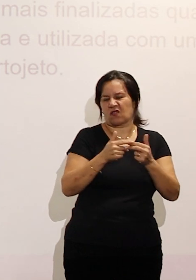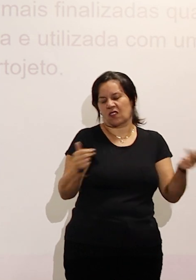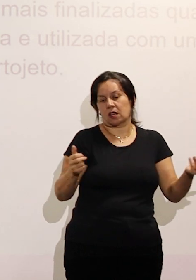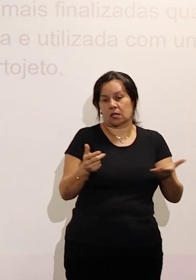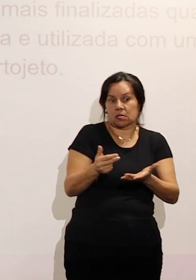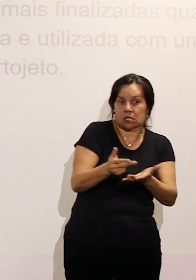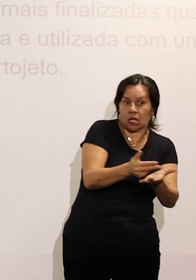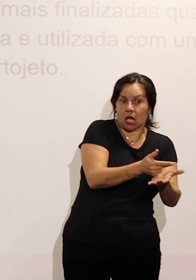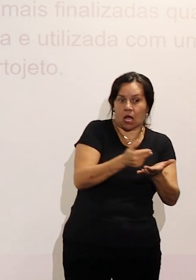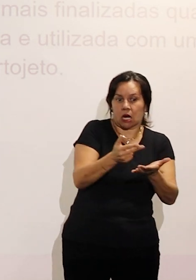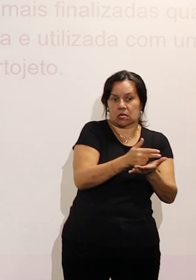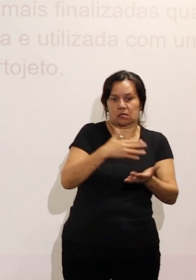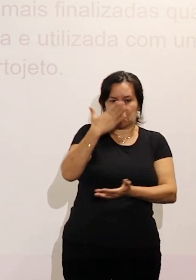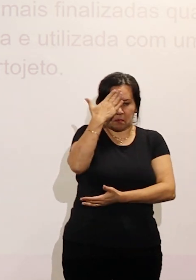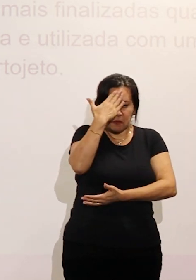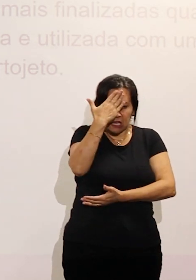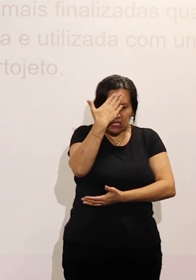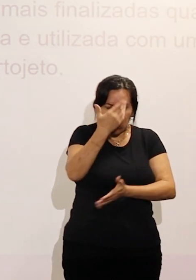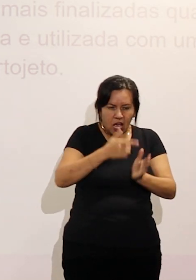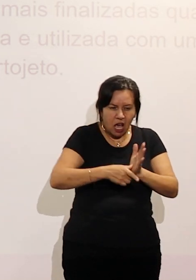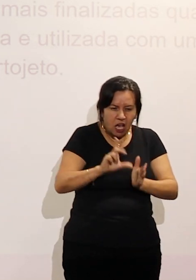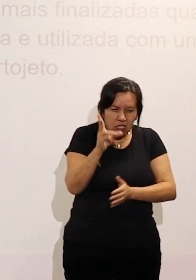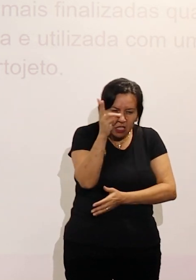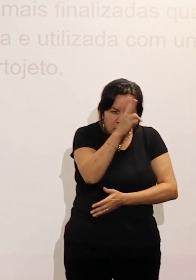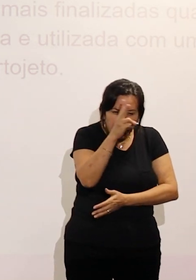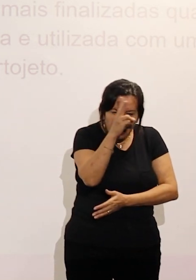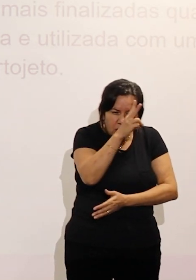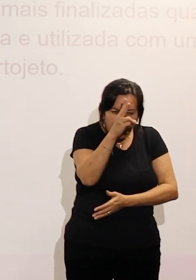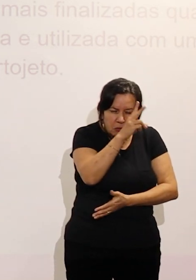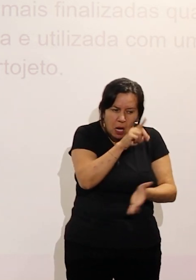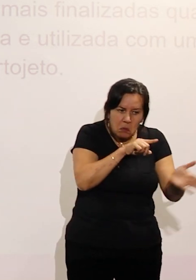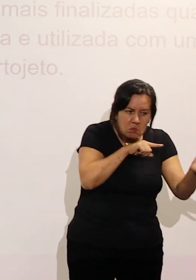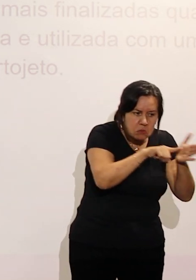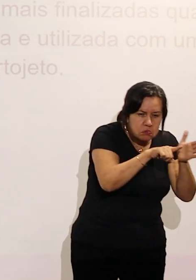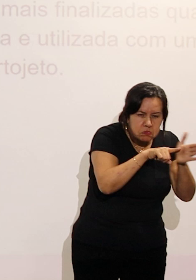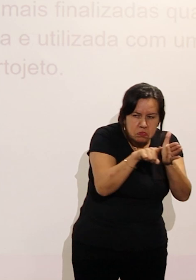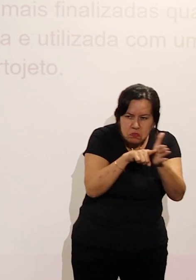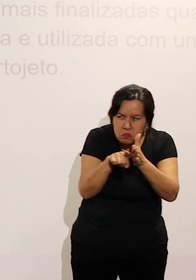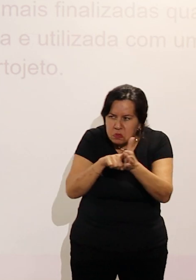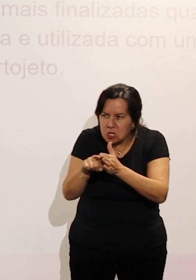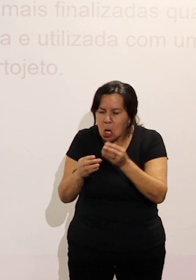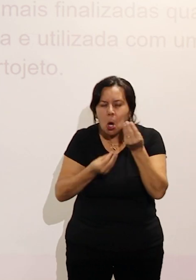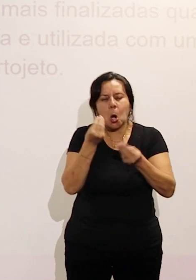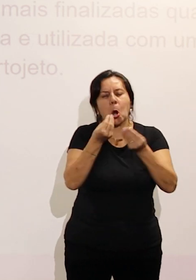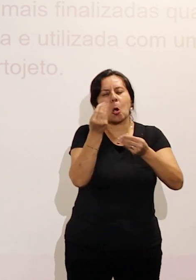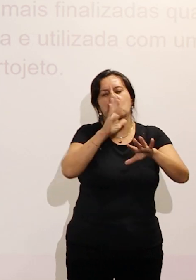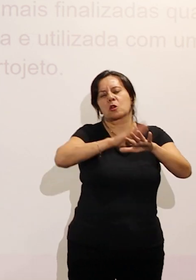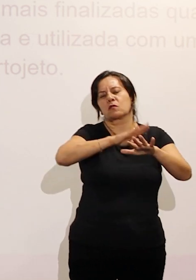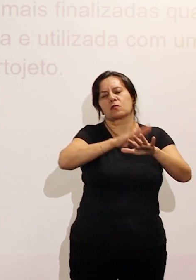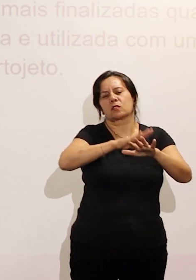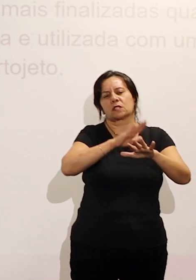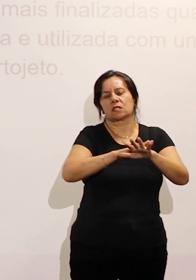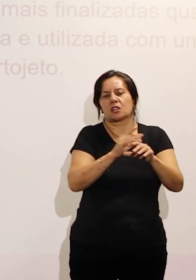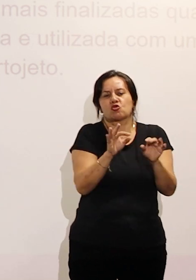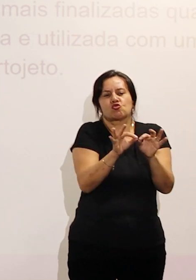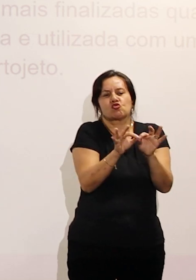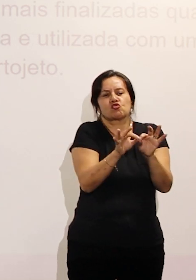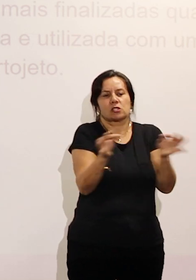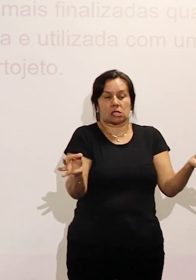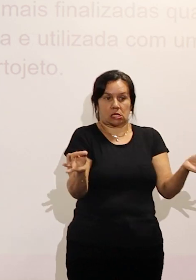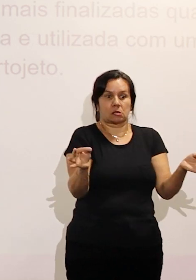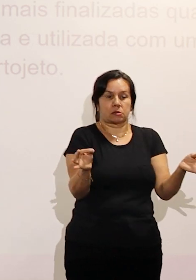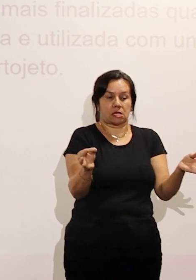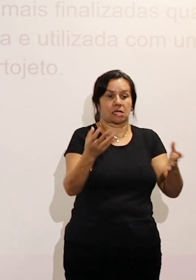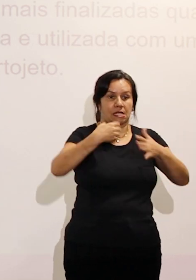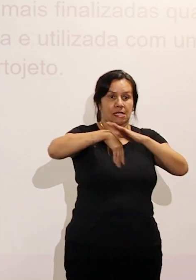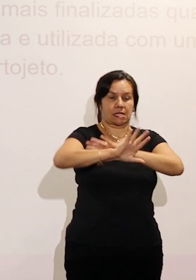que pensar também, então, lembrar e procurar referências de estádios para ver como eu faria aquilo de uma forma simplificada que coubesse na